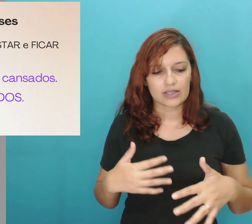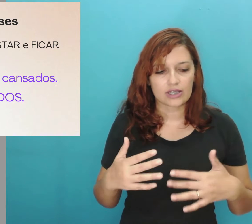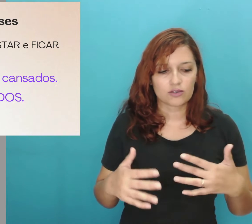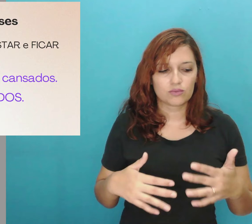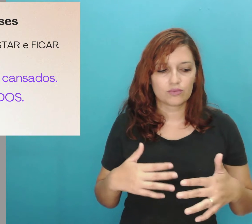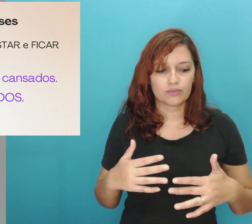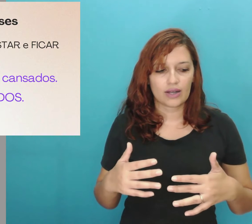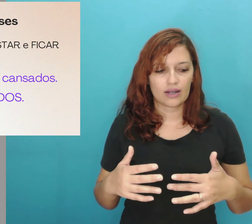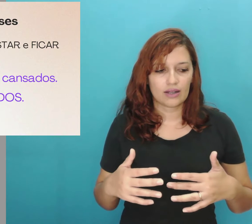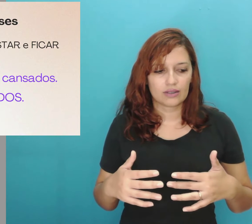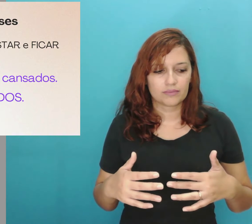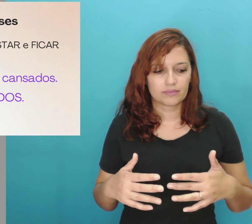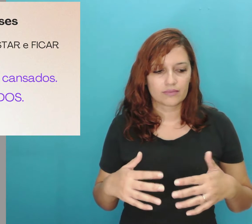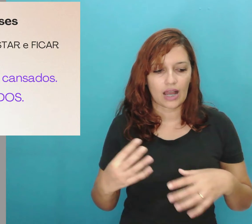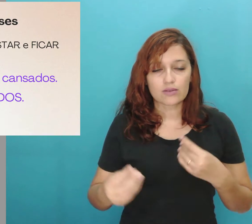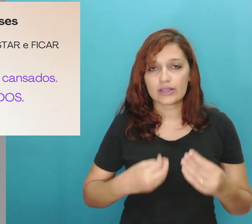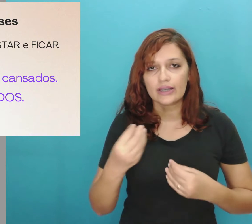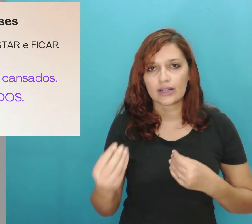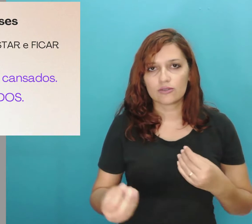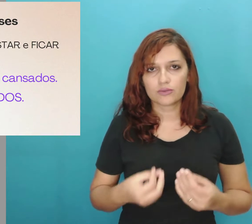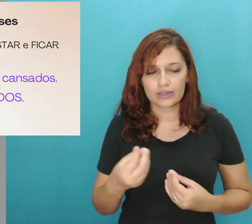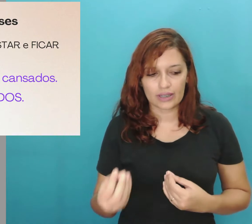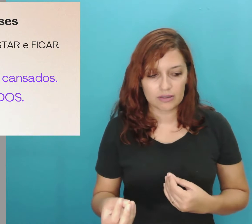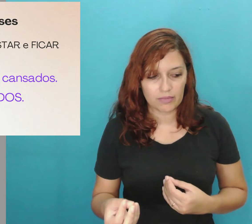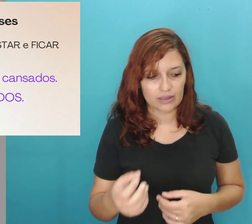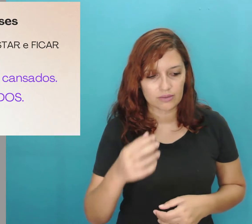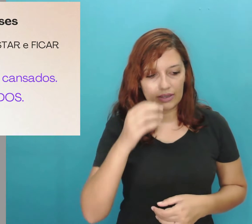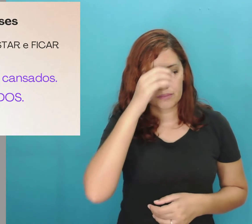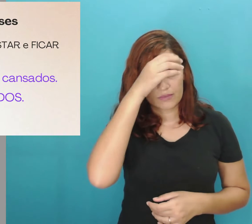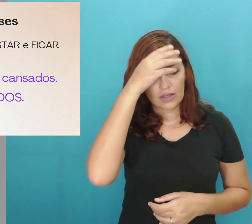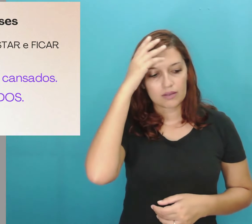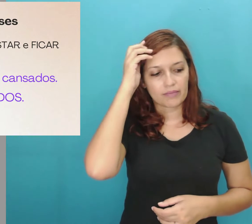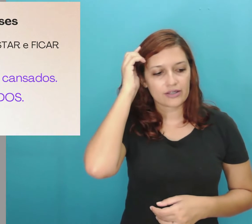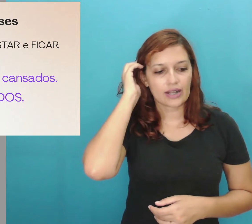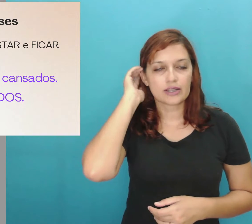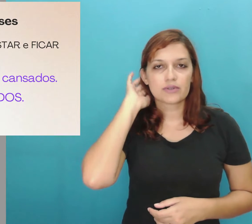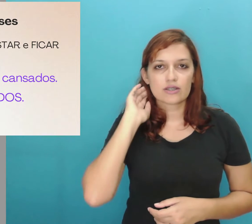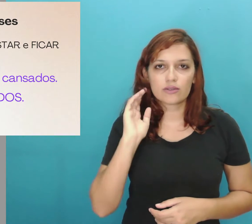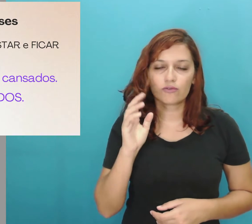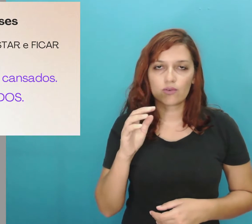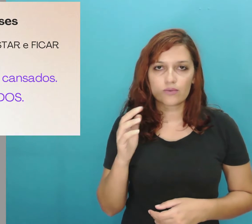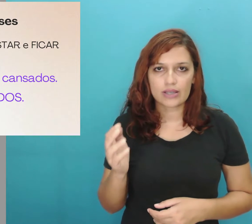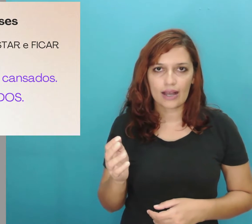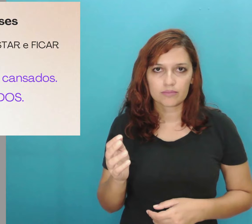fazendo uma. Auxiliando no entendimento, né? Mas na Libras eu não vou usar.